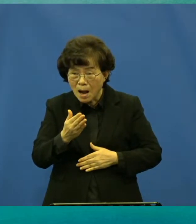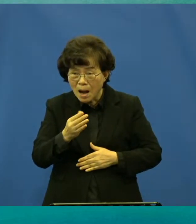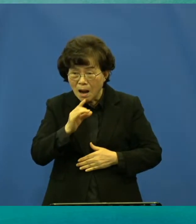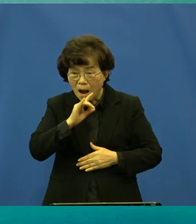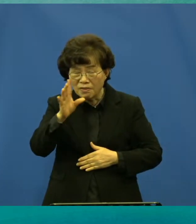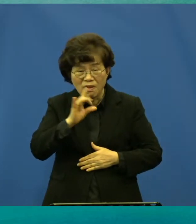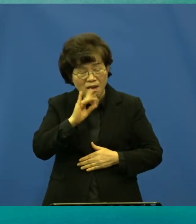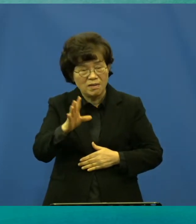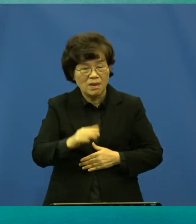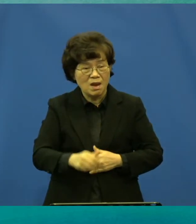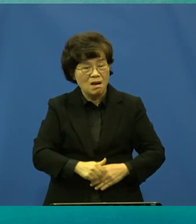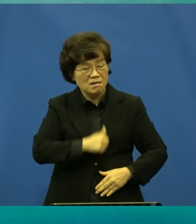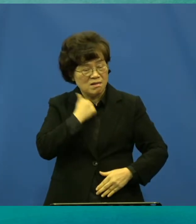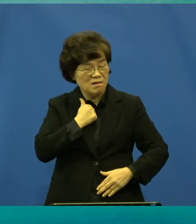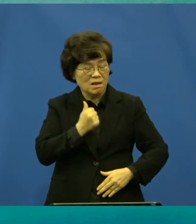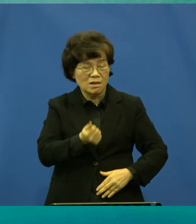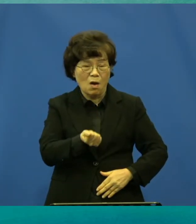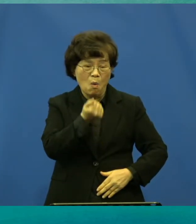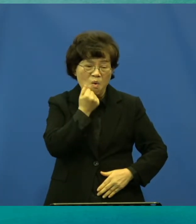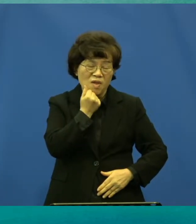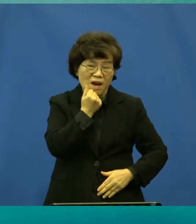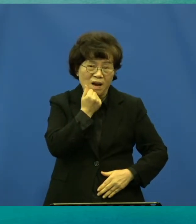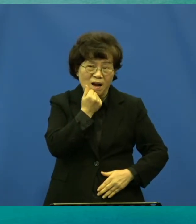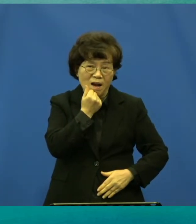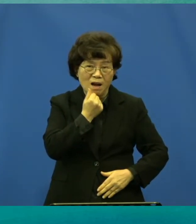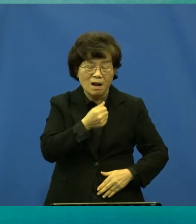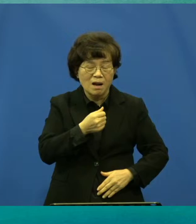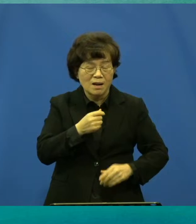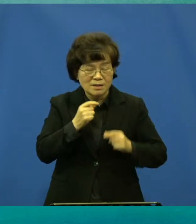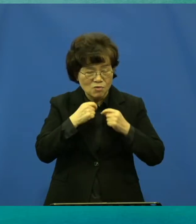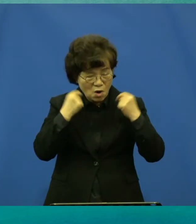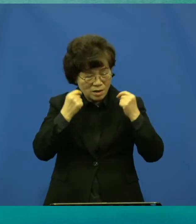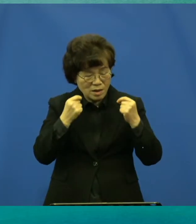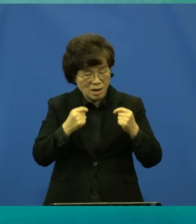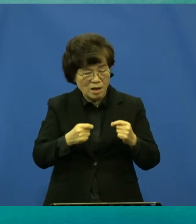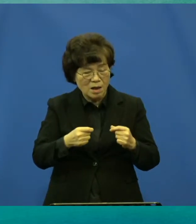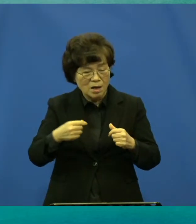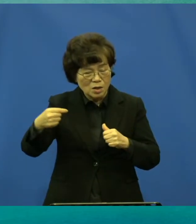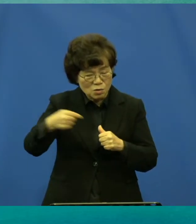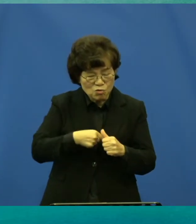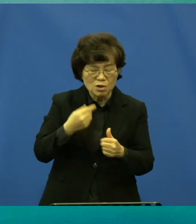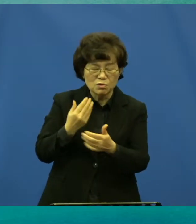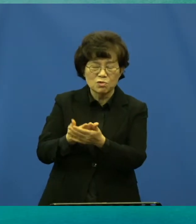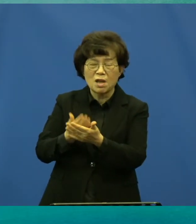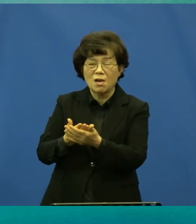성을 냈다가 웃다가 다시 죽여달라고 그러고,